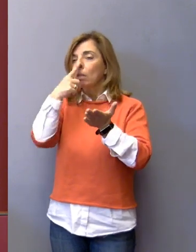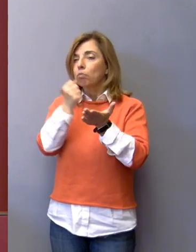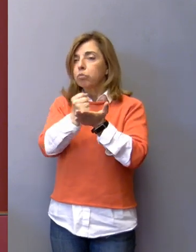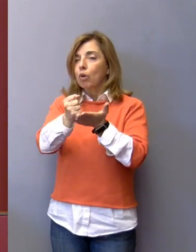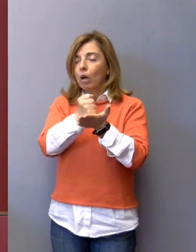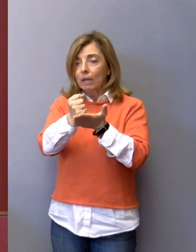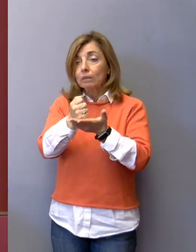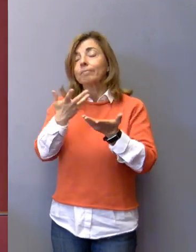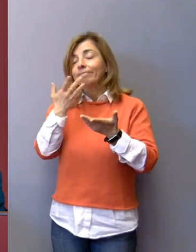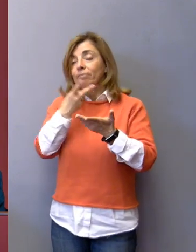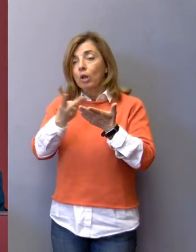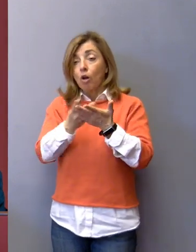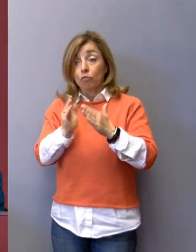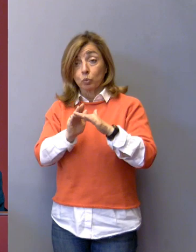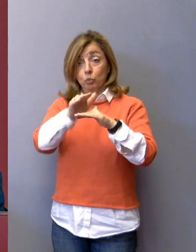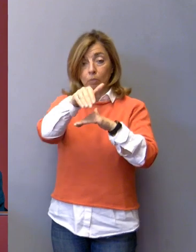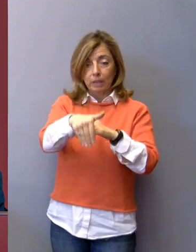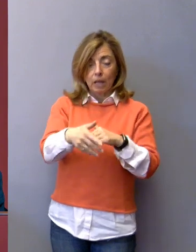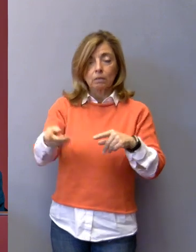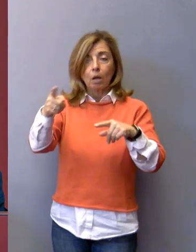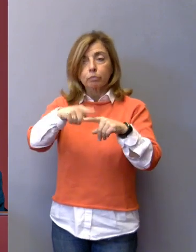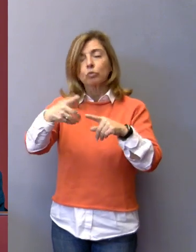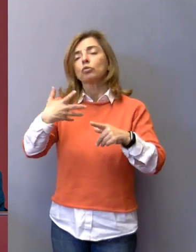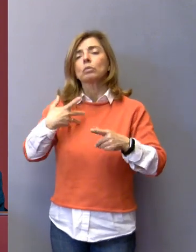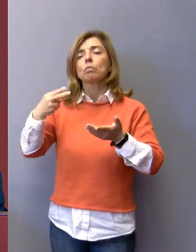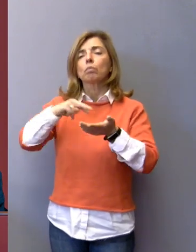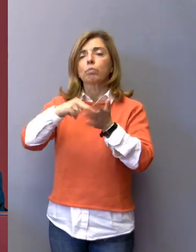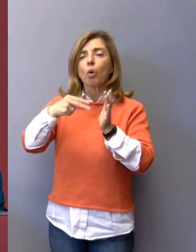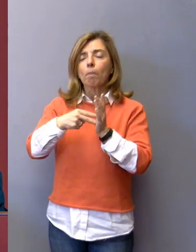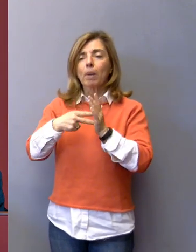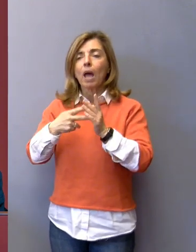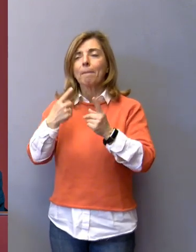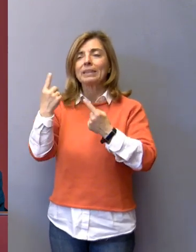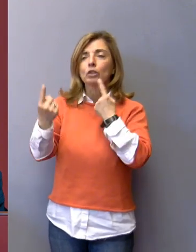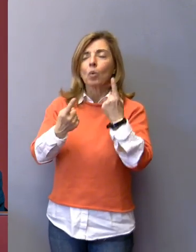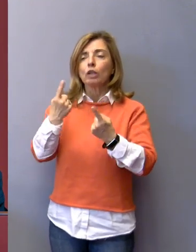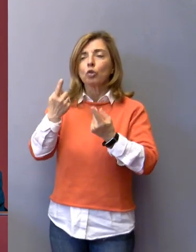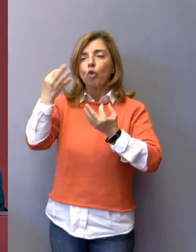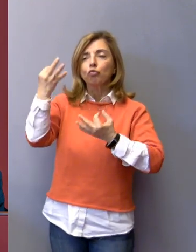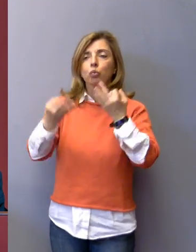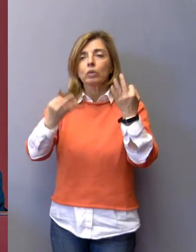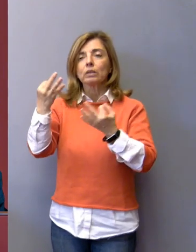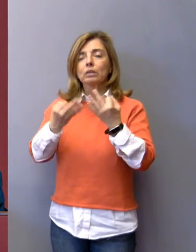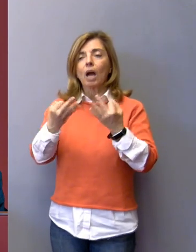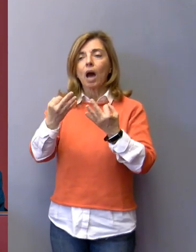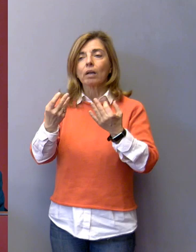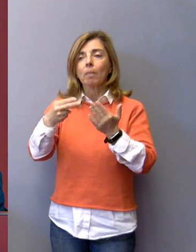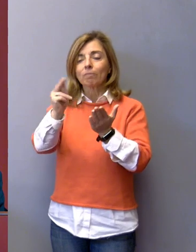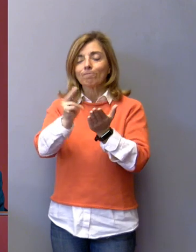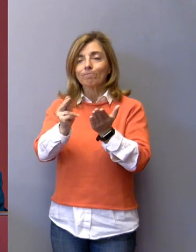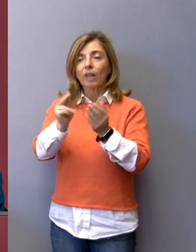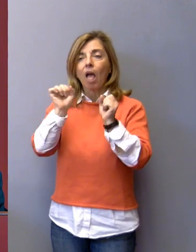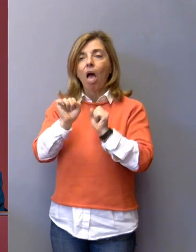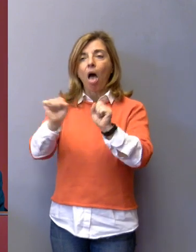la vicenda giudiziaria che c'è stata sull'intellettiva Antimafia anche quella poi chiaramente non ha giovato chiaramente ad